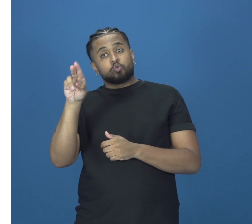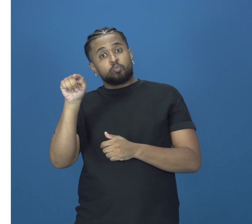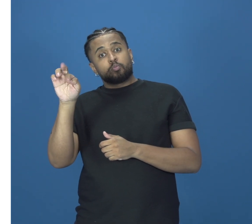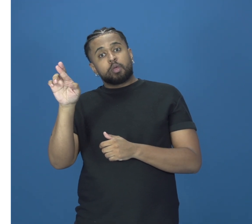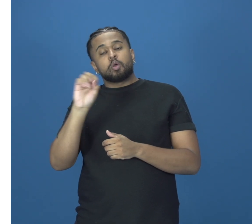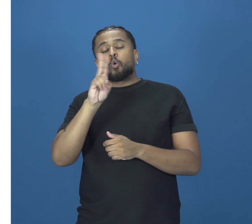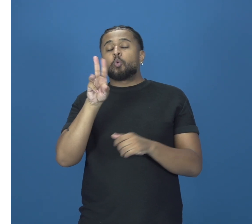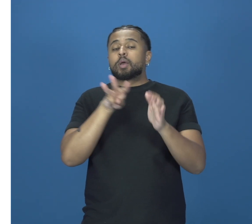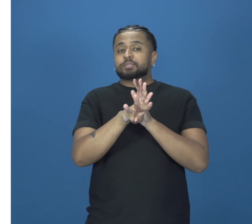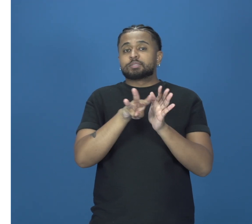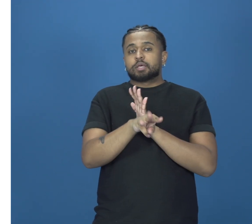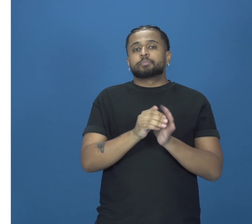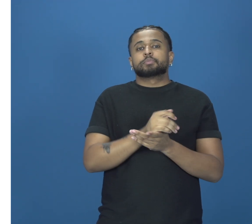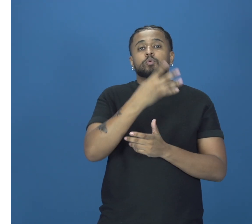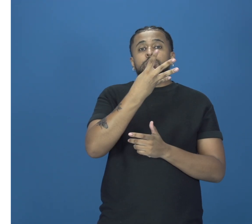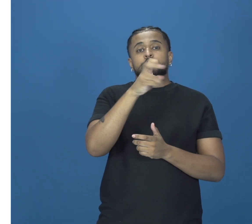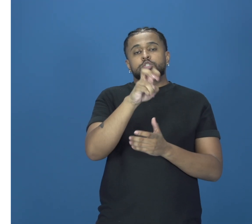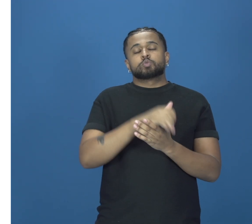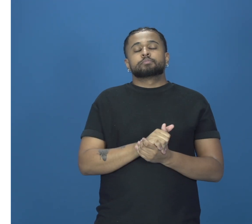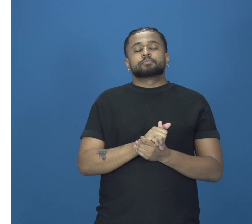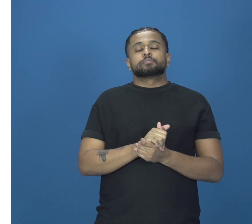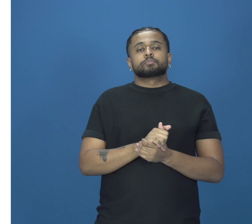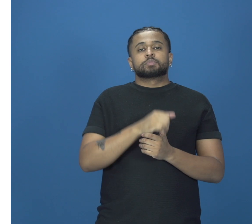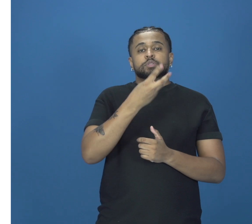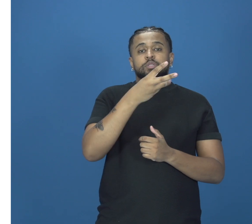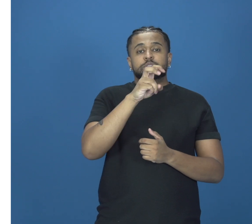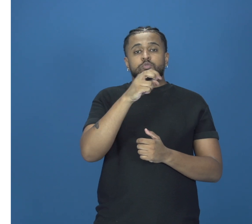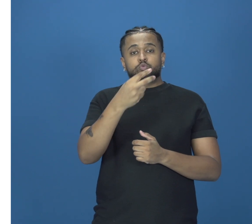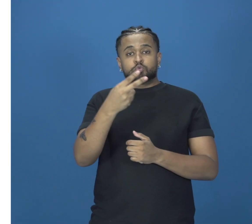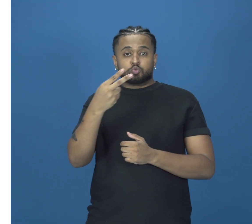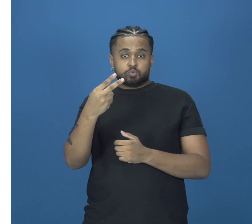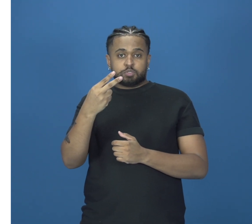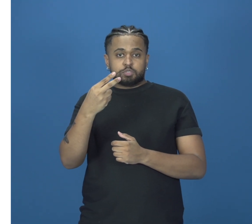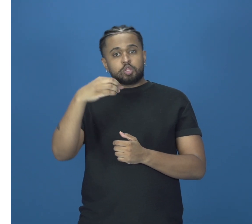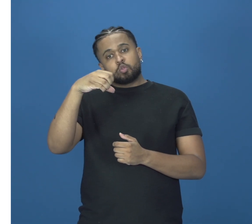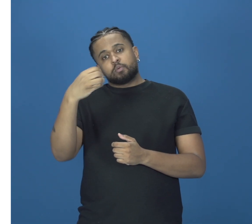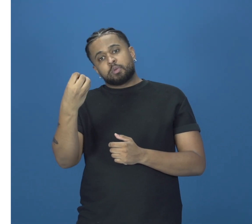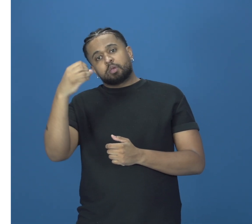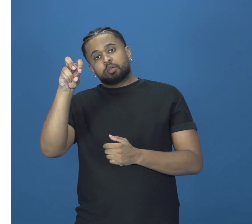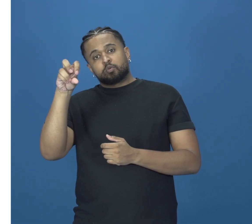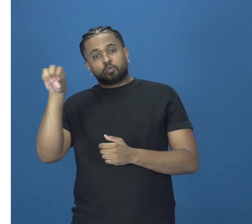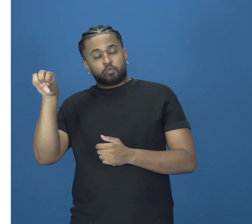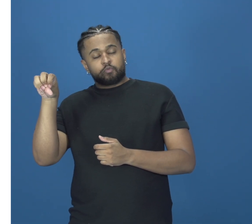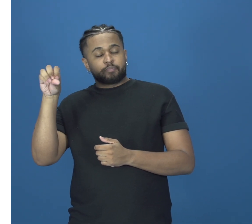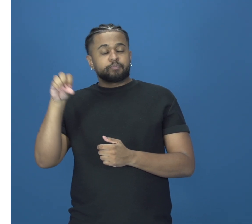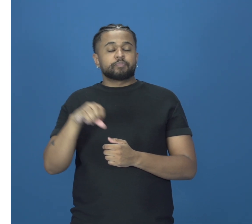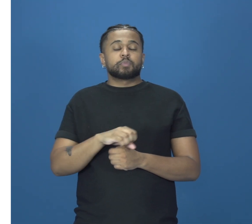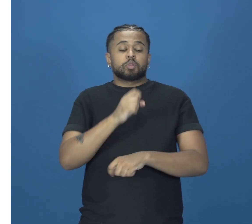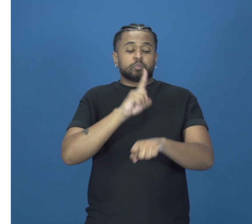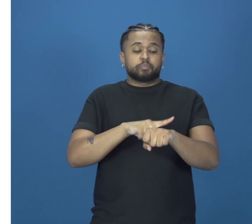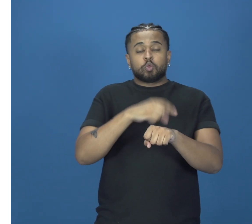selecal.alunos@unila.edu.br ou pelo WhatsApp 45 3522